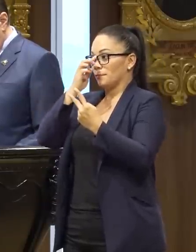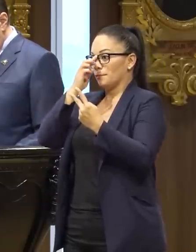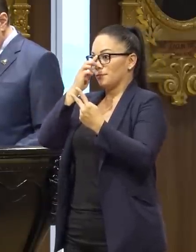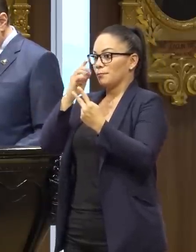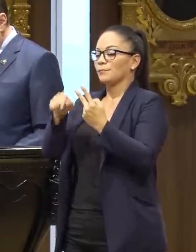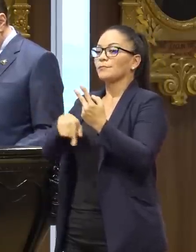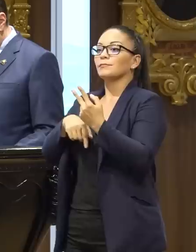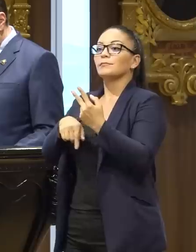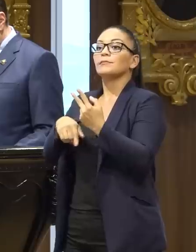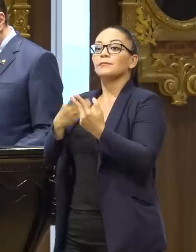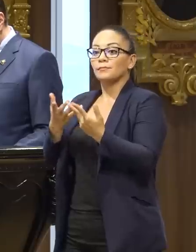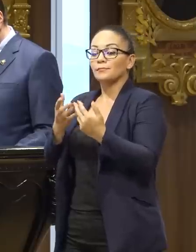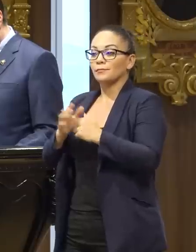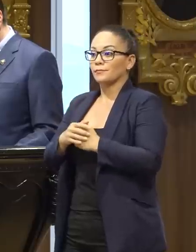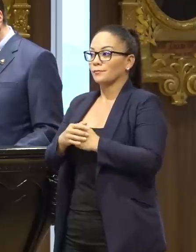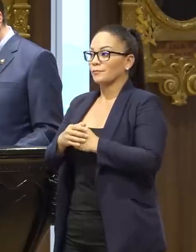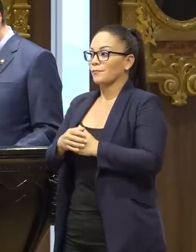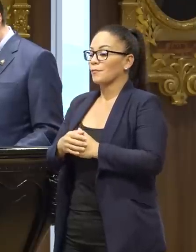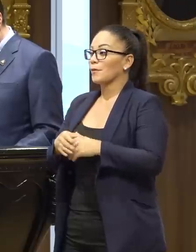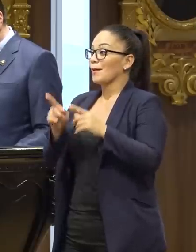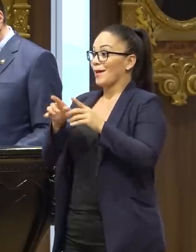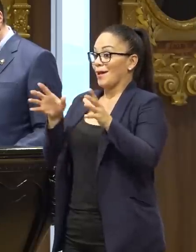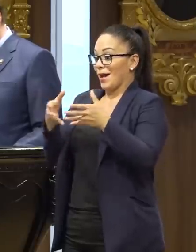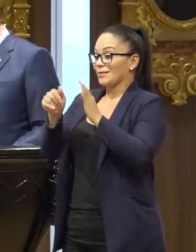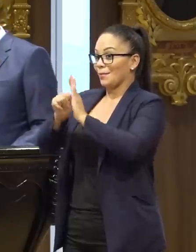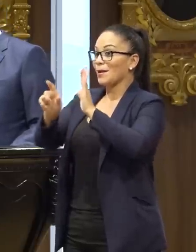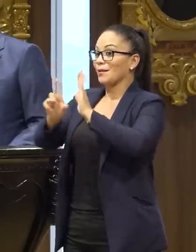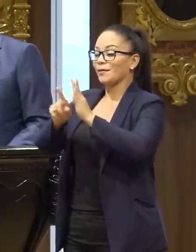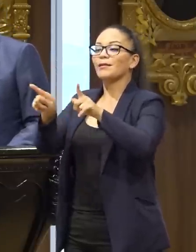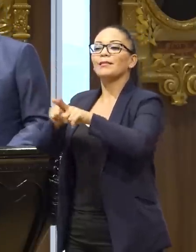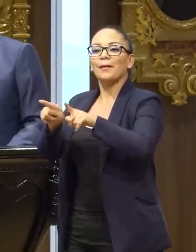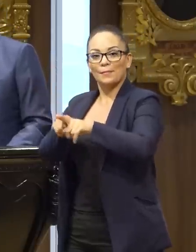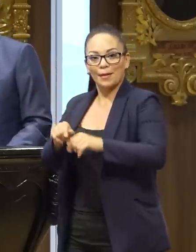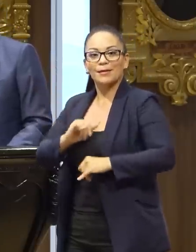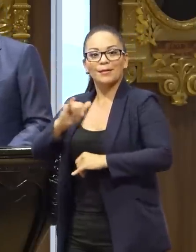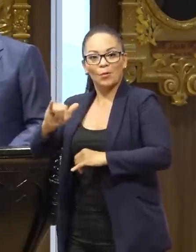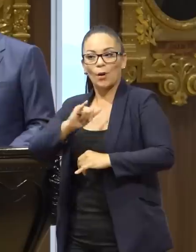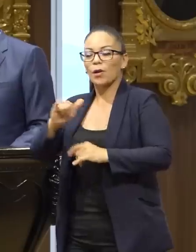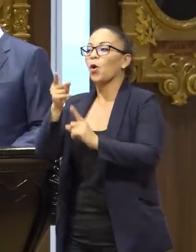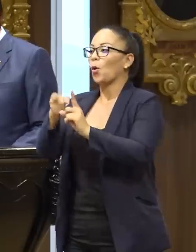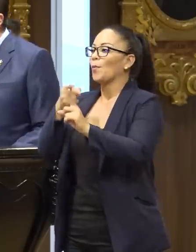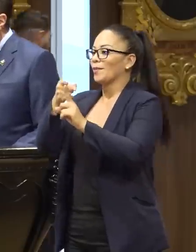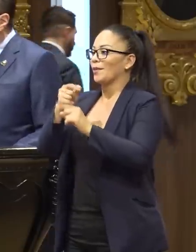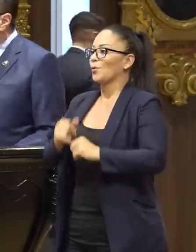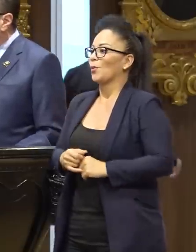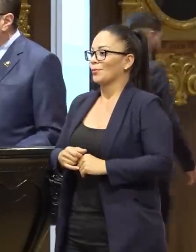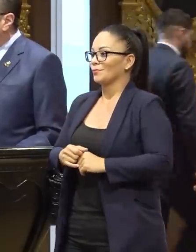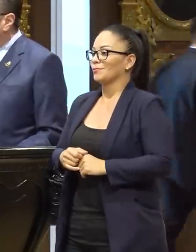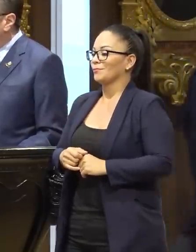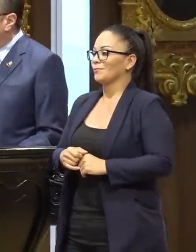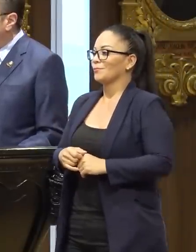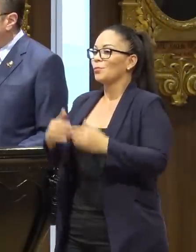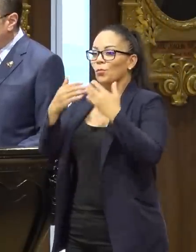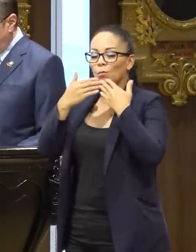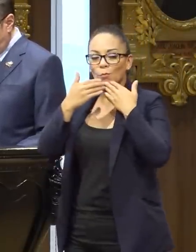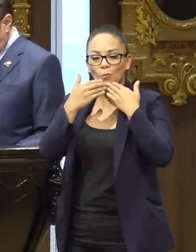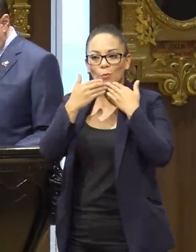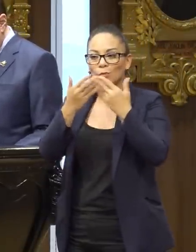Congreso se ha demostrado compartir ese objetivo común. Muchas gracias,